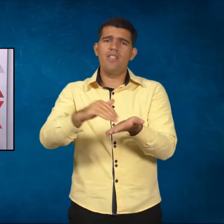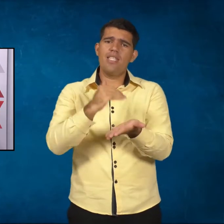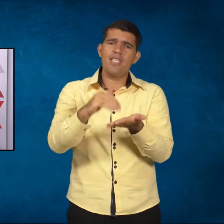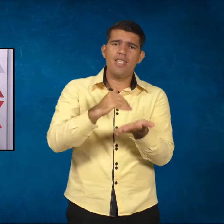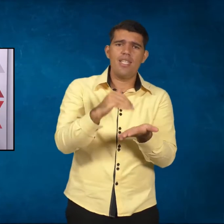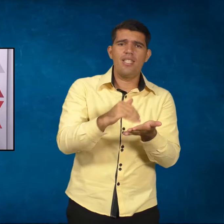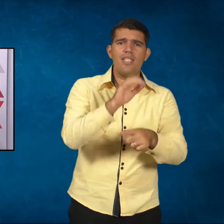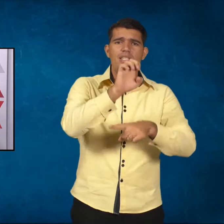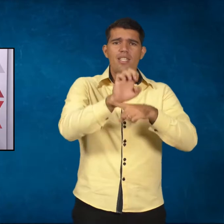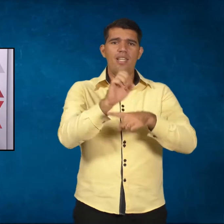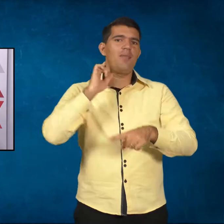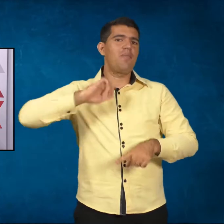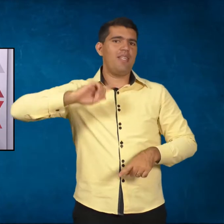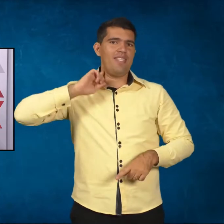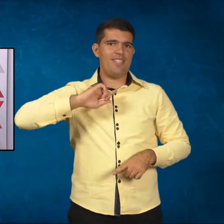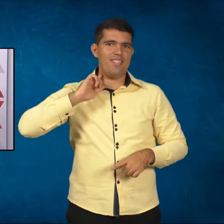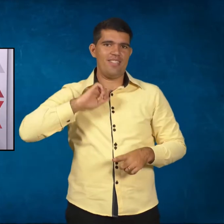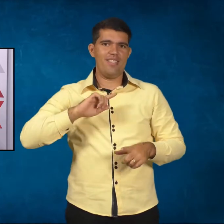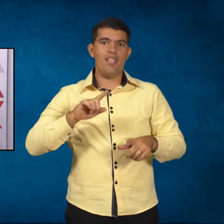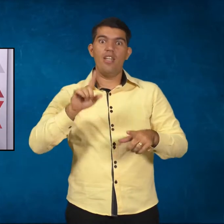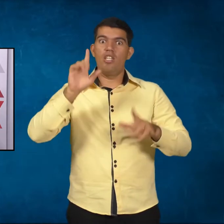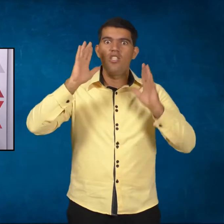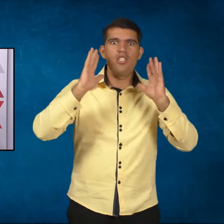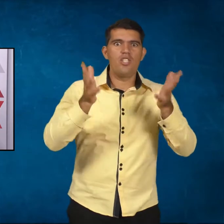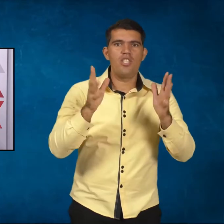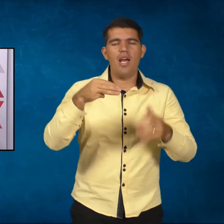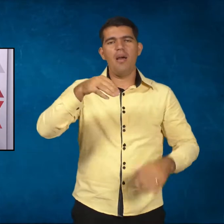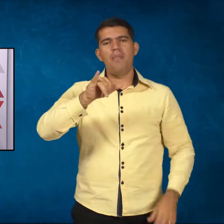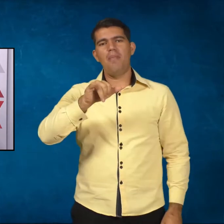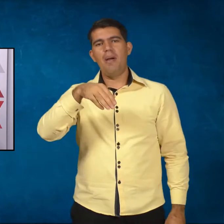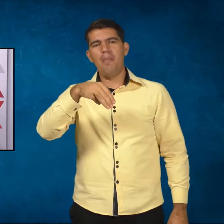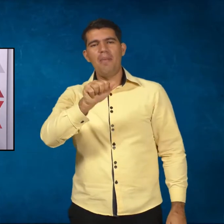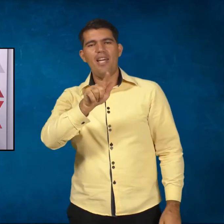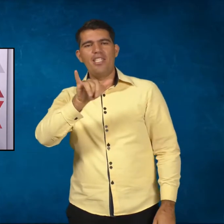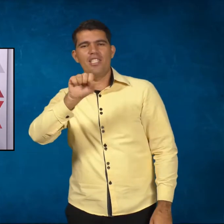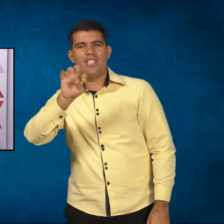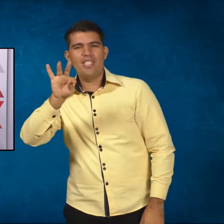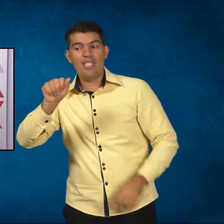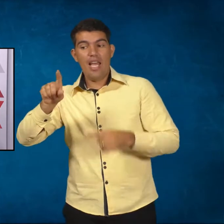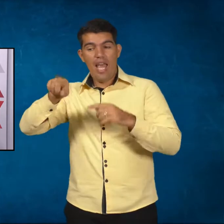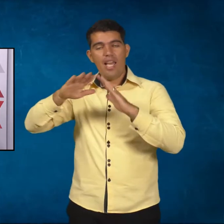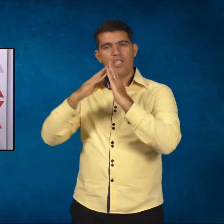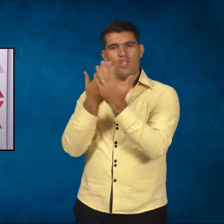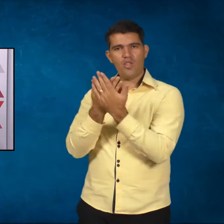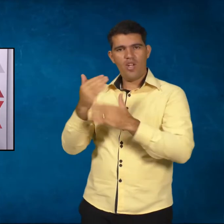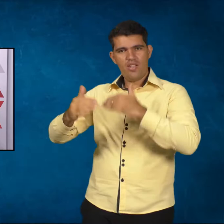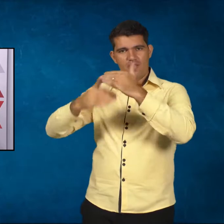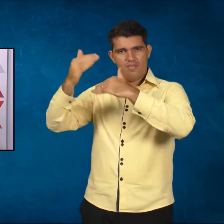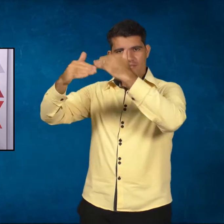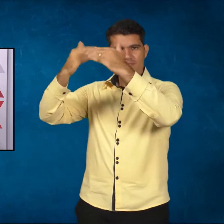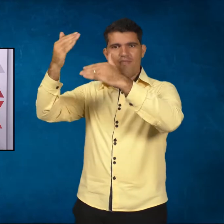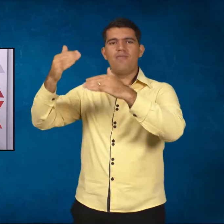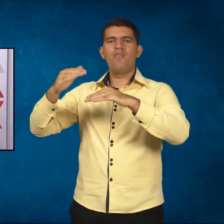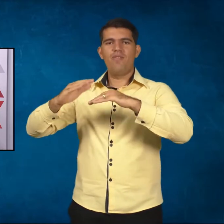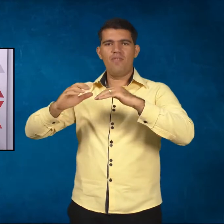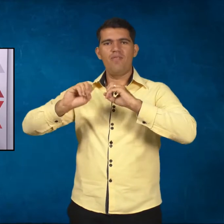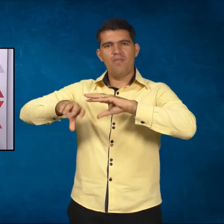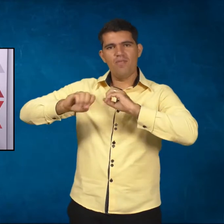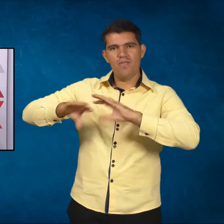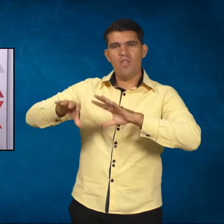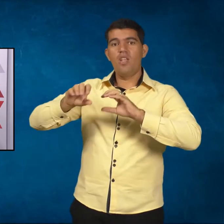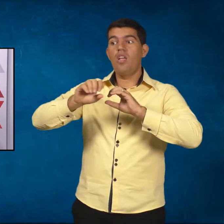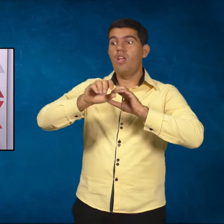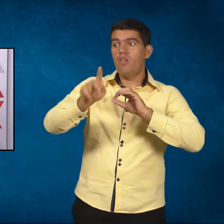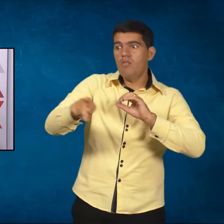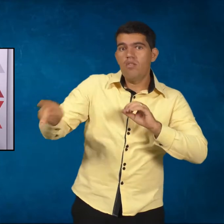da secretaria de estado de educação de minas gerais idealizada pela magista a escola de formação e desenvolvimento profissional de educadores